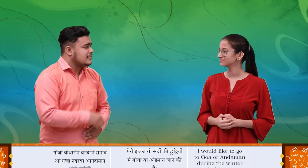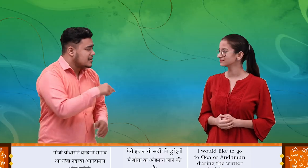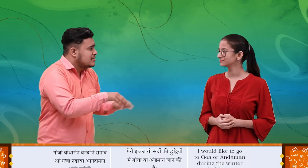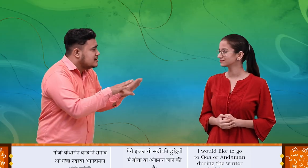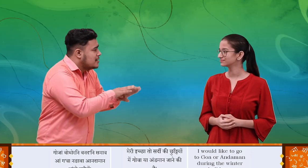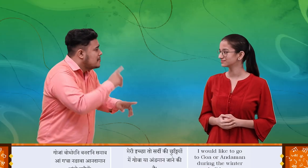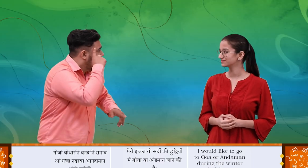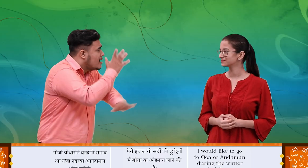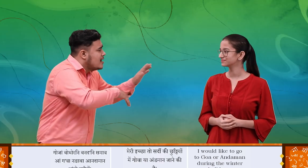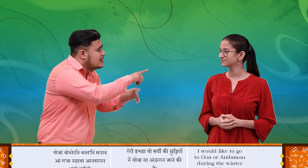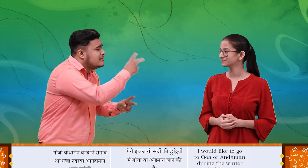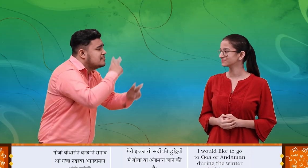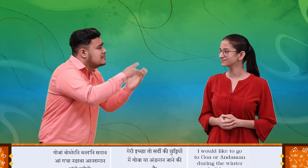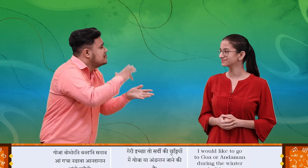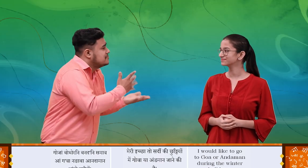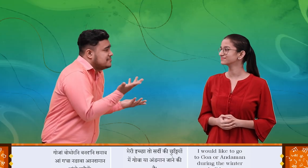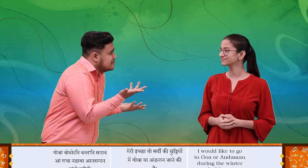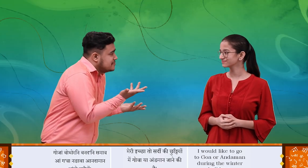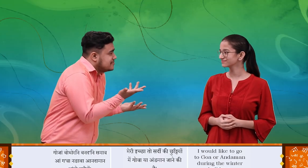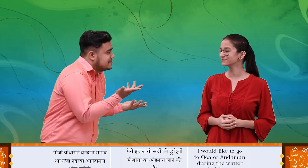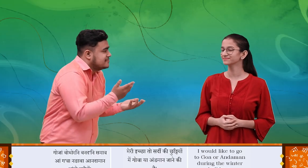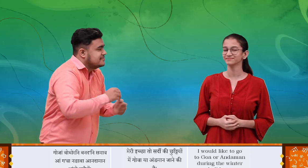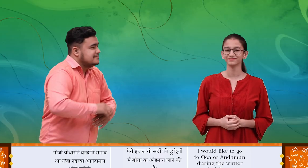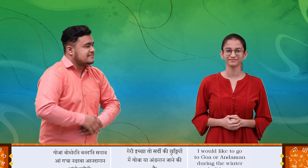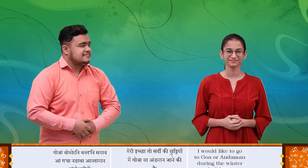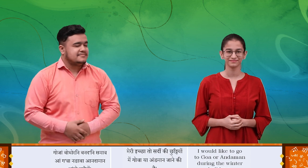गोजां बोथोरनि बन्दनि समायाव आं गोवा नङाबा